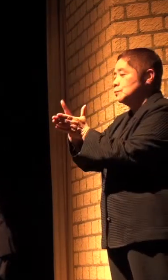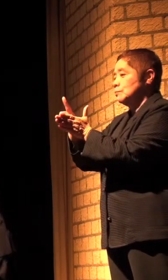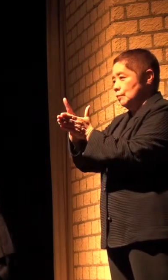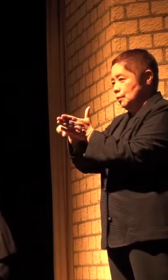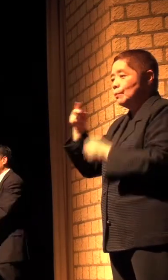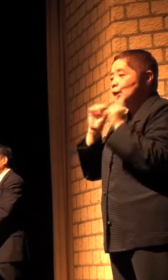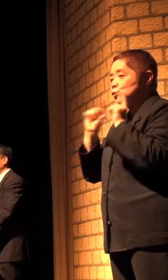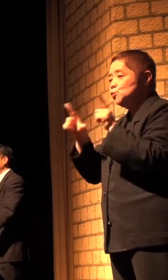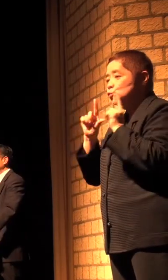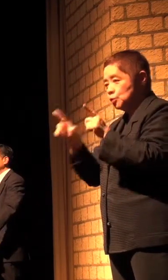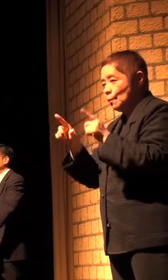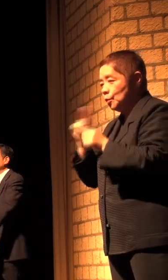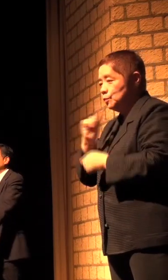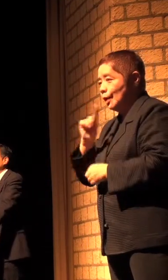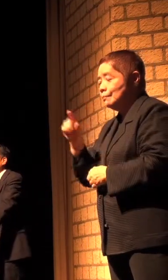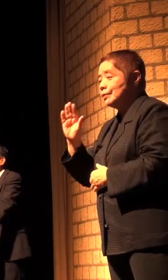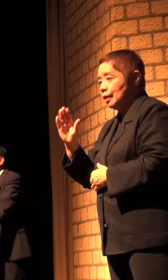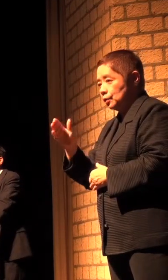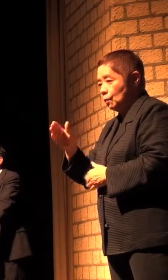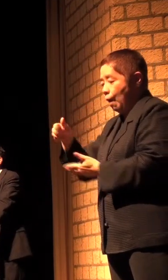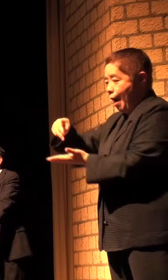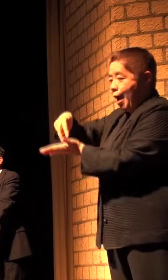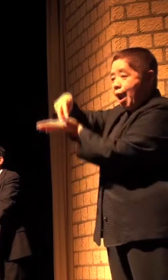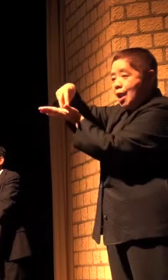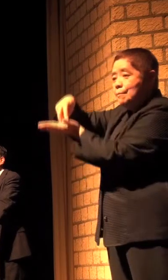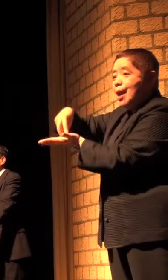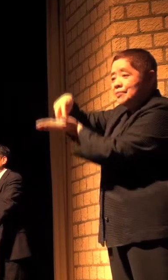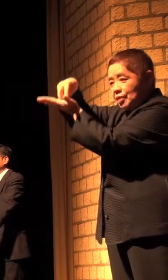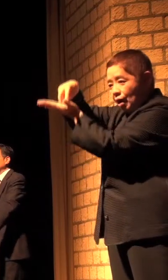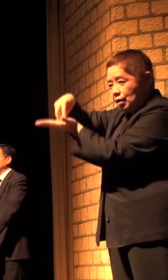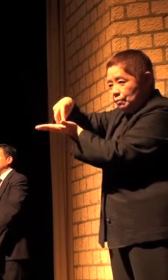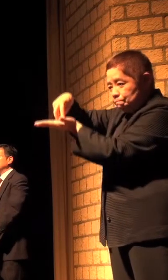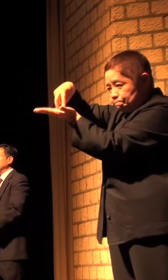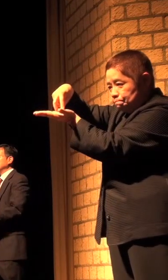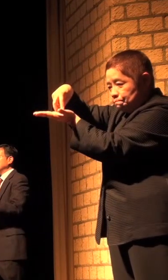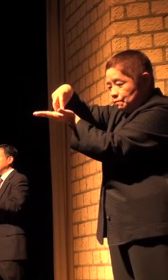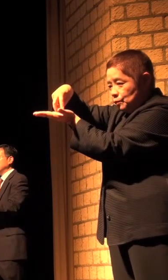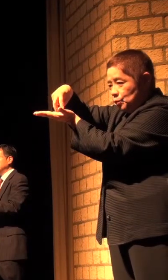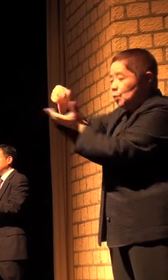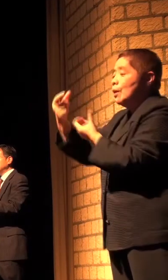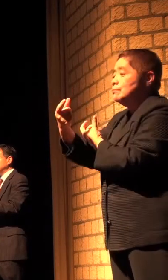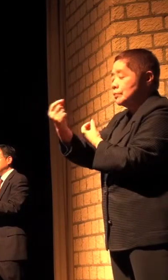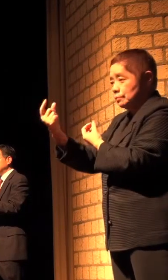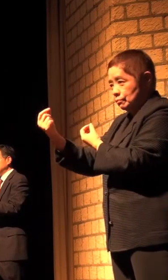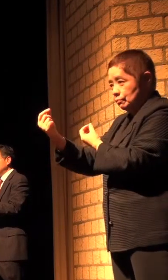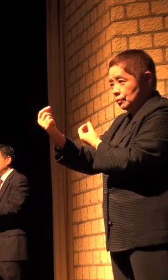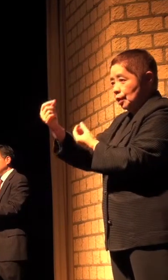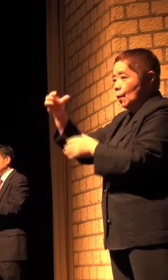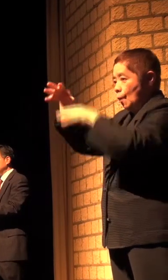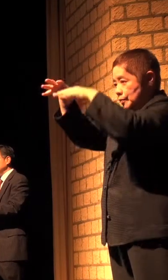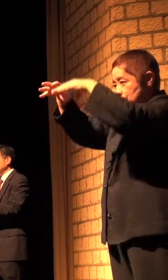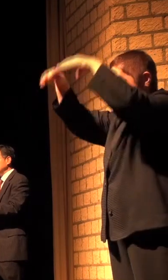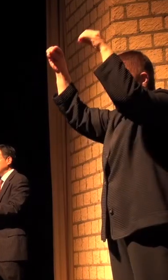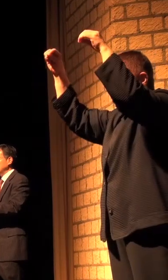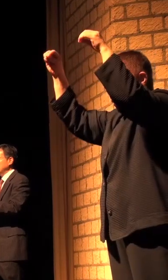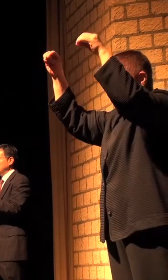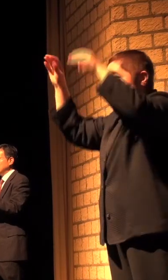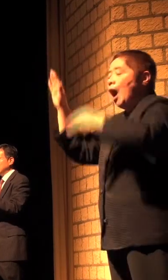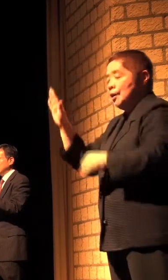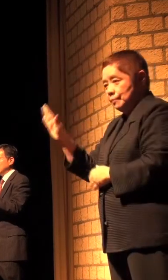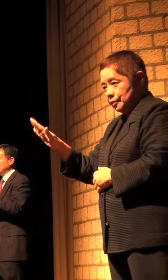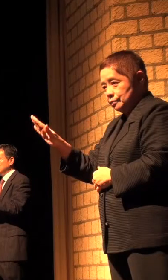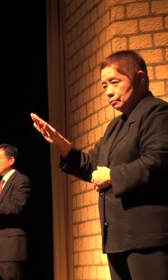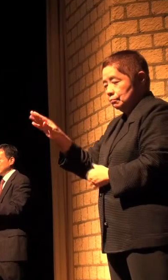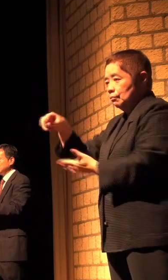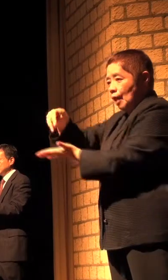ンション多いですから、やっぱりまずエレベーターが止まるわけですよね。で、まあ、停電します。でエレベ